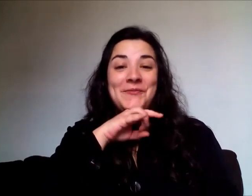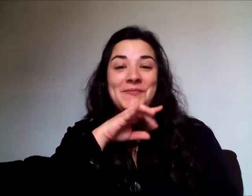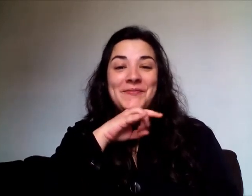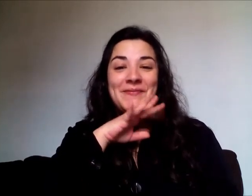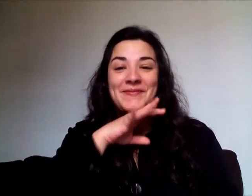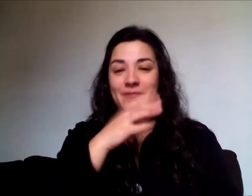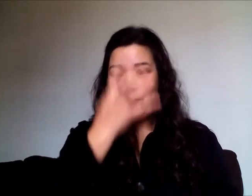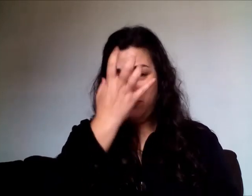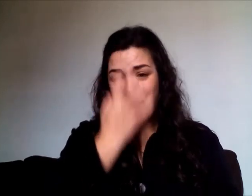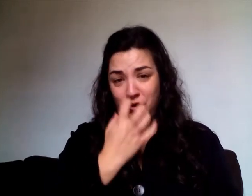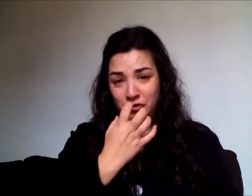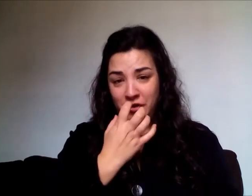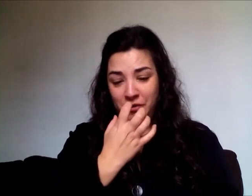¿Contento? ¿Triste?